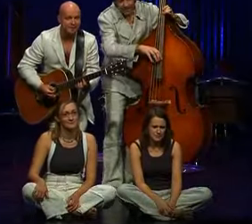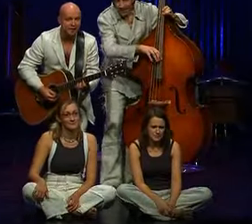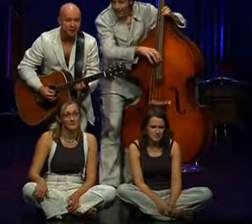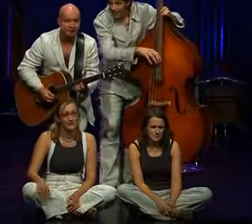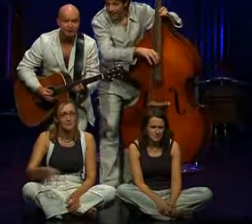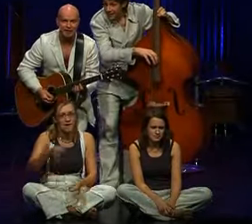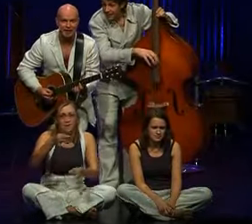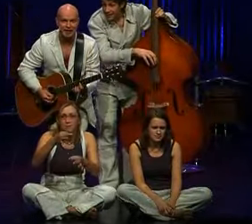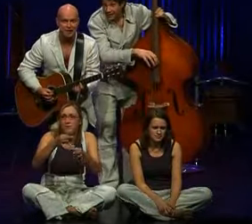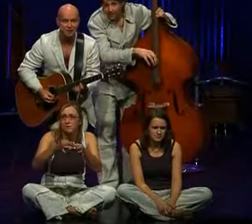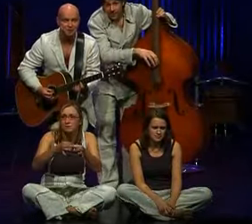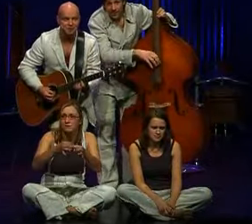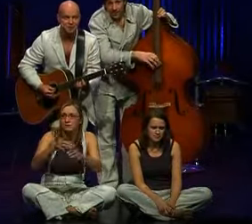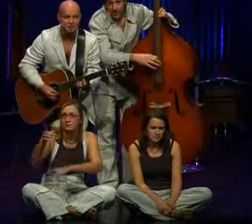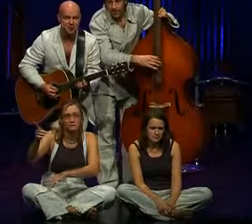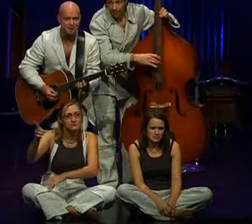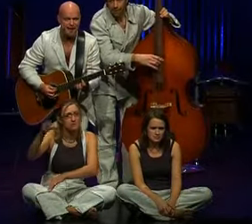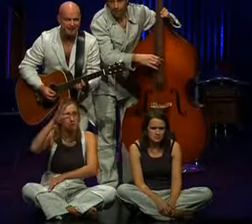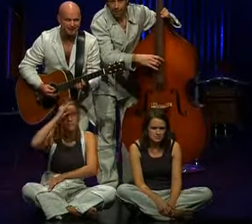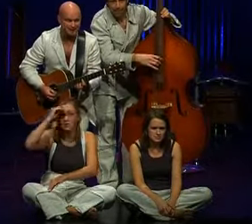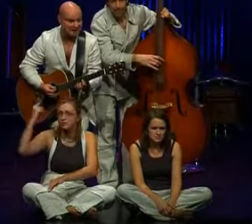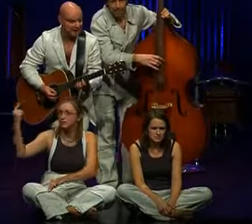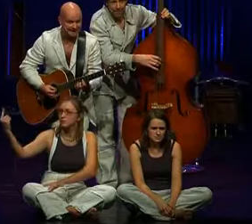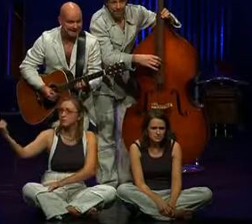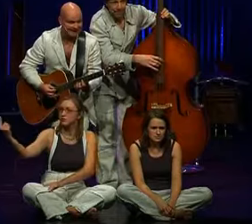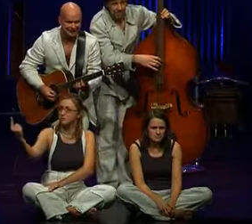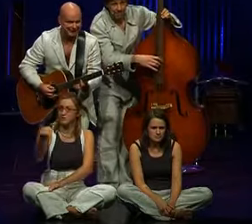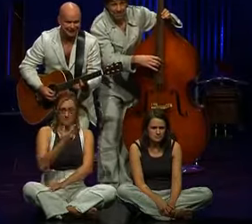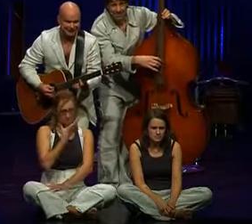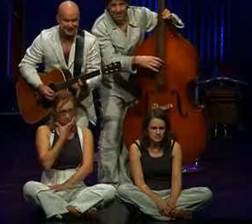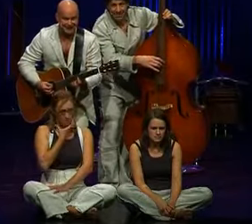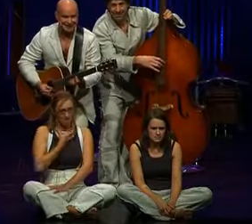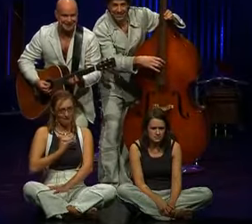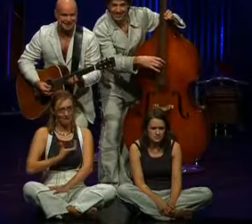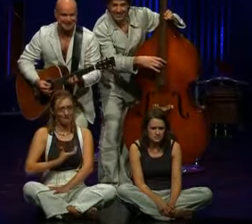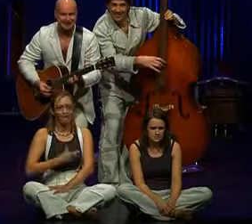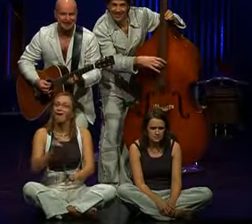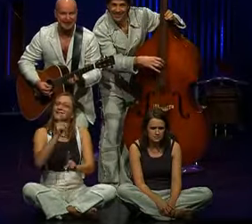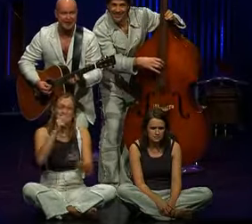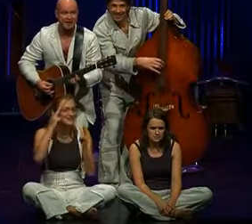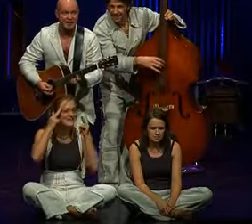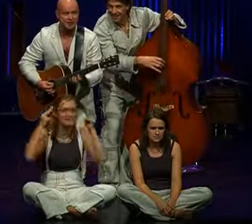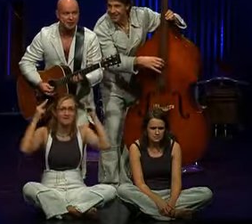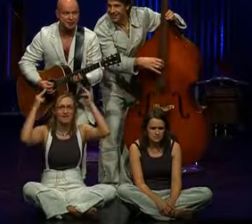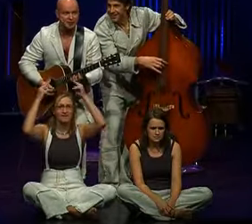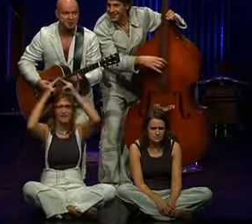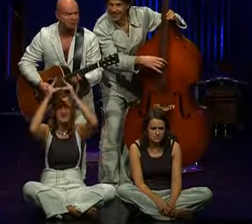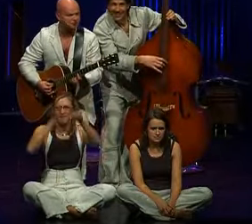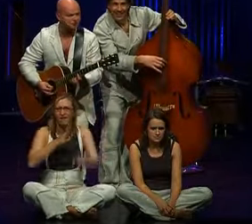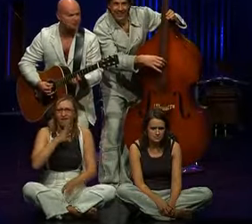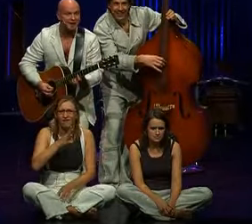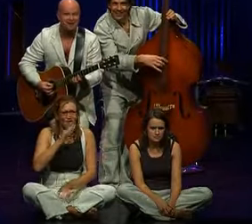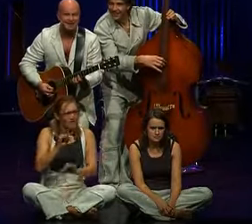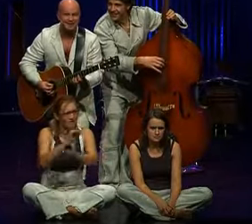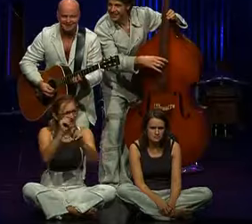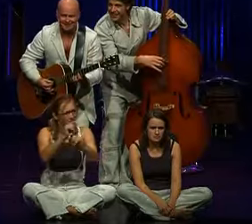En dan verschijnt een man met een baard. Nee, het is niet Sinterklaas, hij spreekt met een